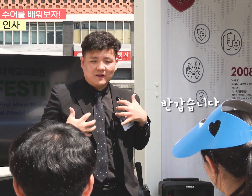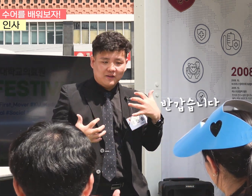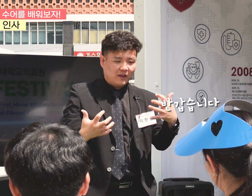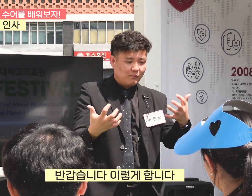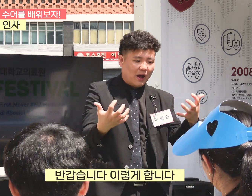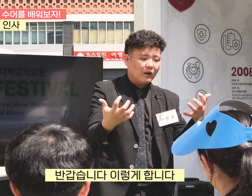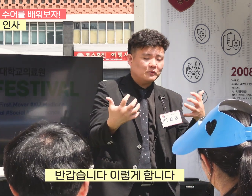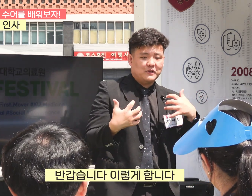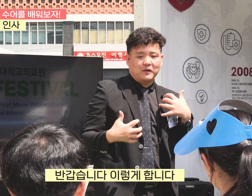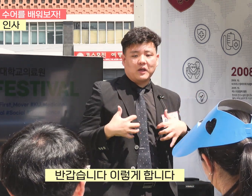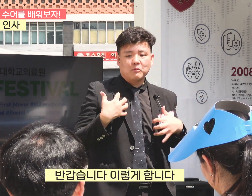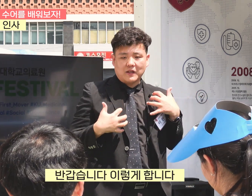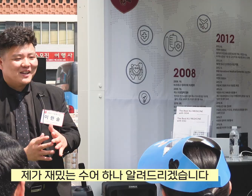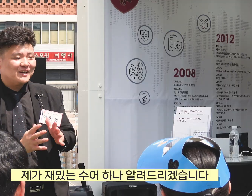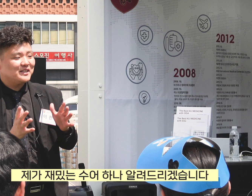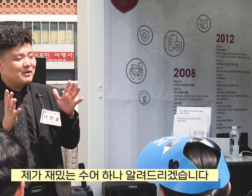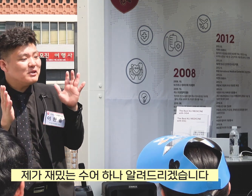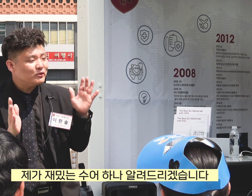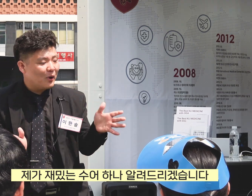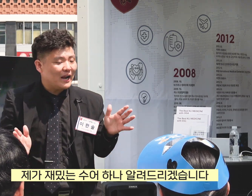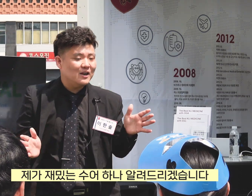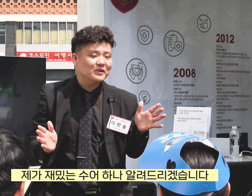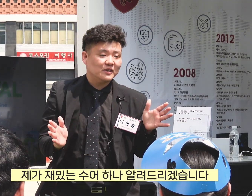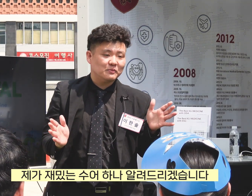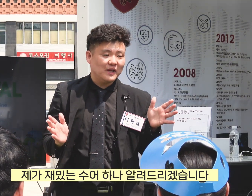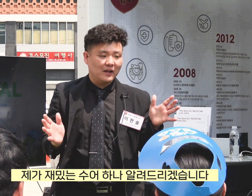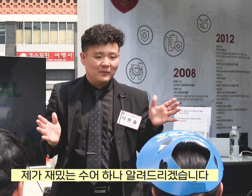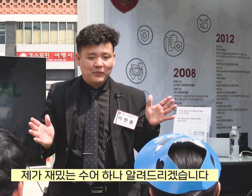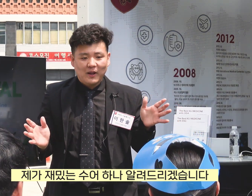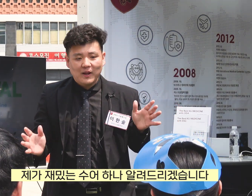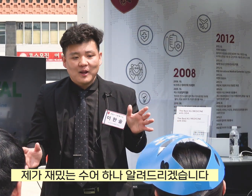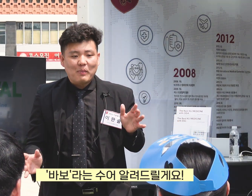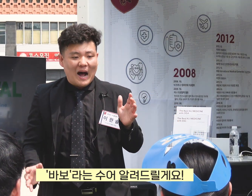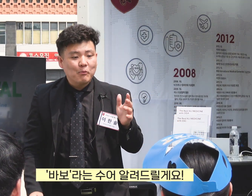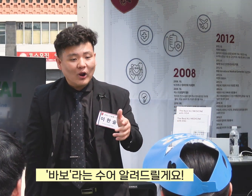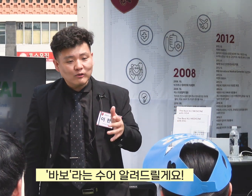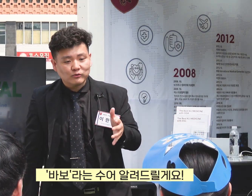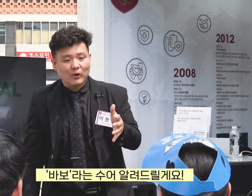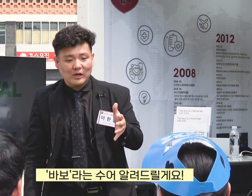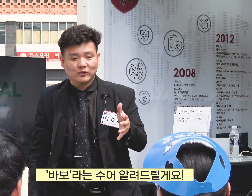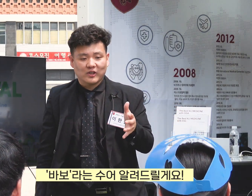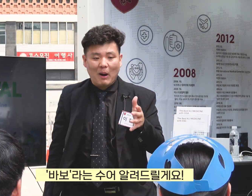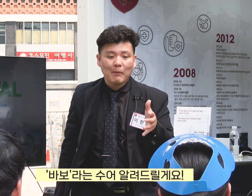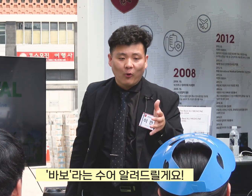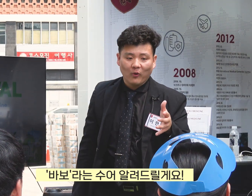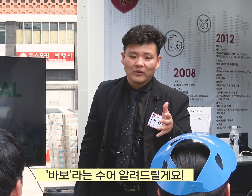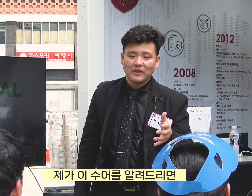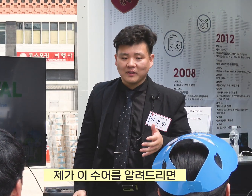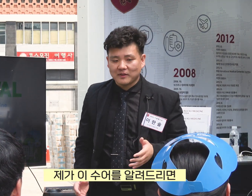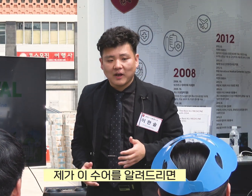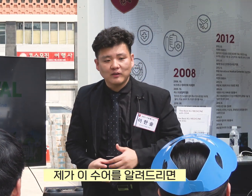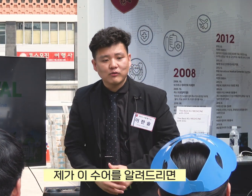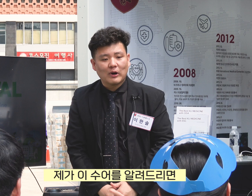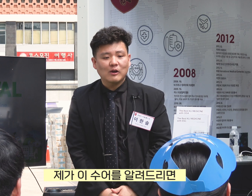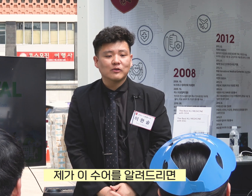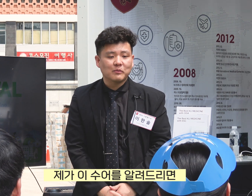예, 반갑습니다 이렇게 합니다. 제가 재밌는 수호 하나 알려드리겠습니다. 바보라는 수호 알려드릴게요. 바보. 근데 제가 이 수호를